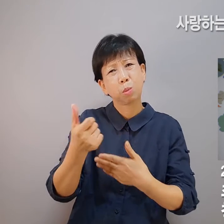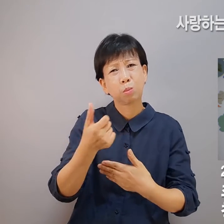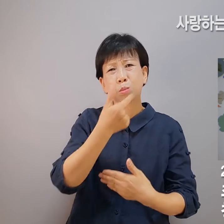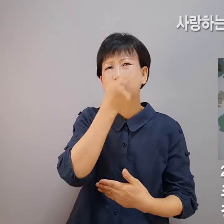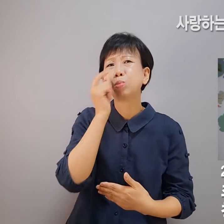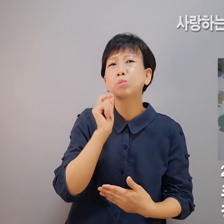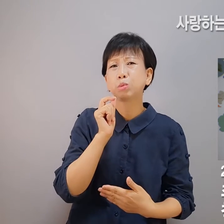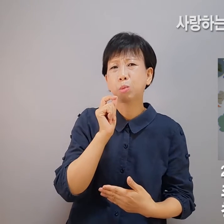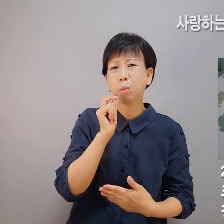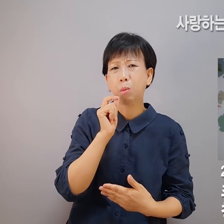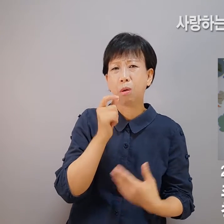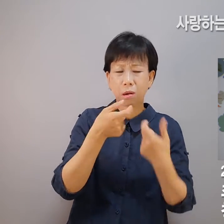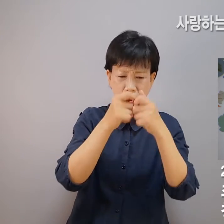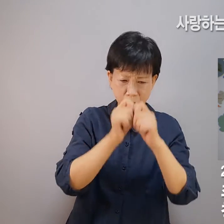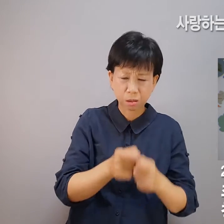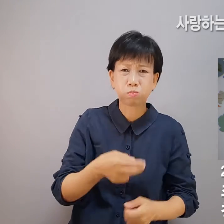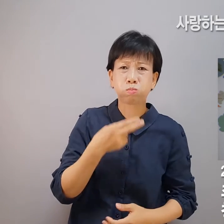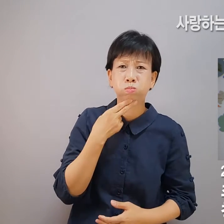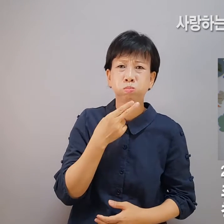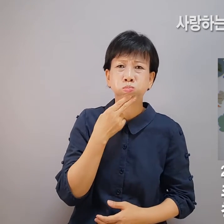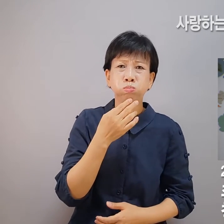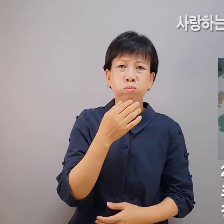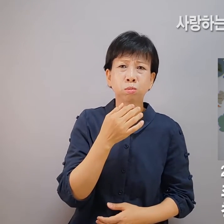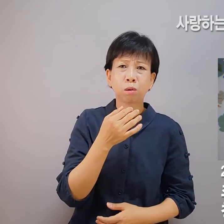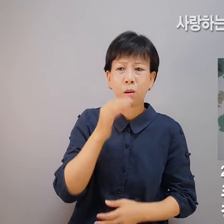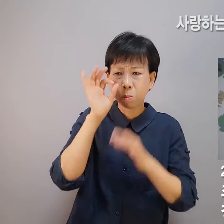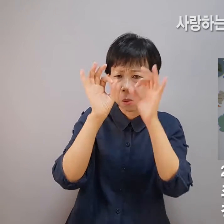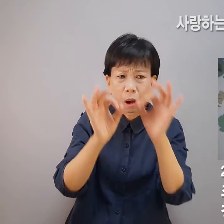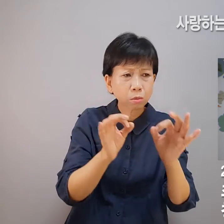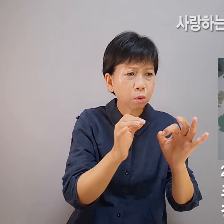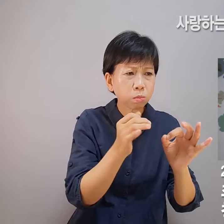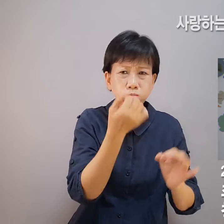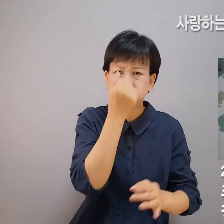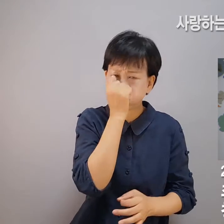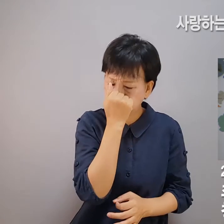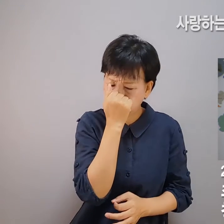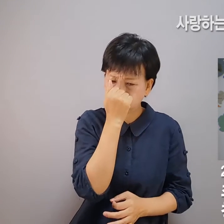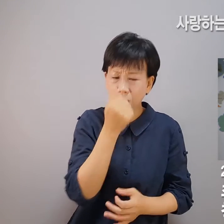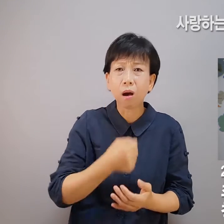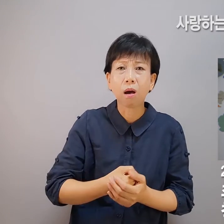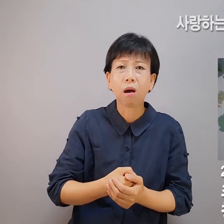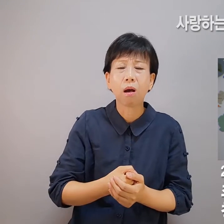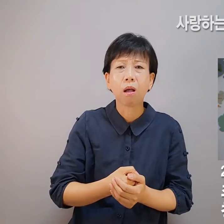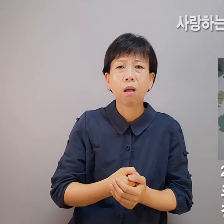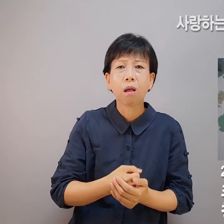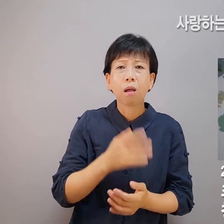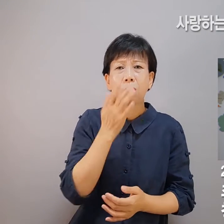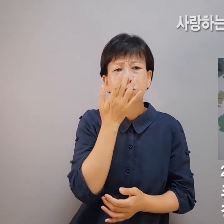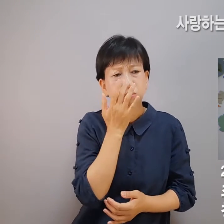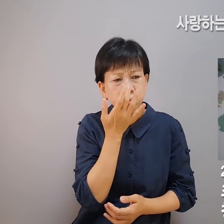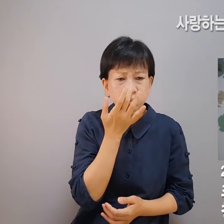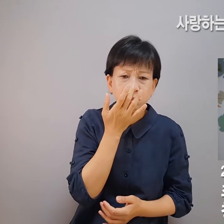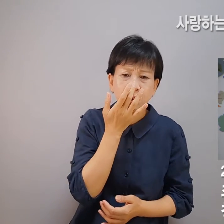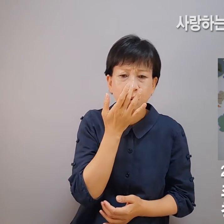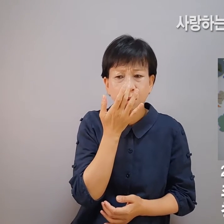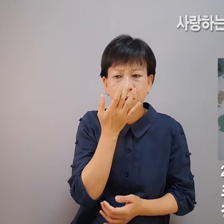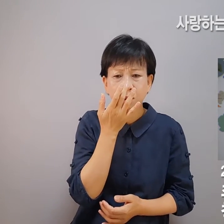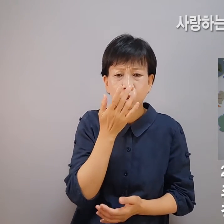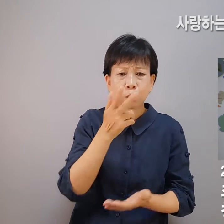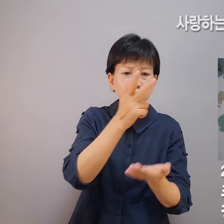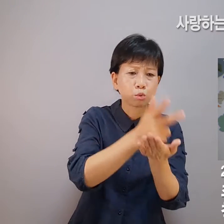같은 거지요. 또 어디다 주차를 해야 되는지 막 난감할 때가 있습니다. 우리 교회도 주차장이